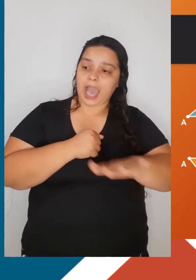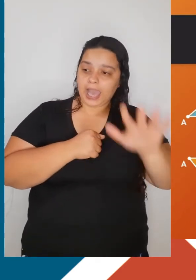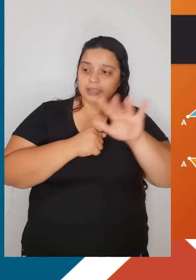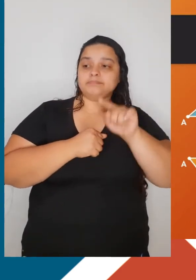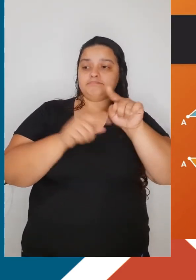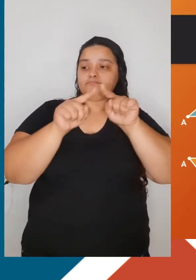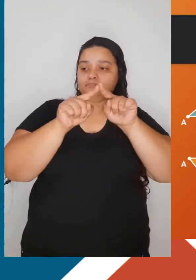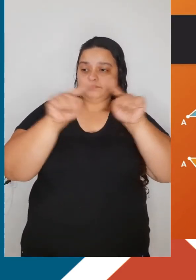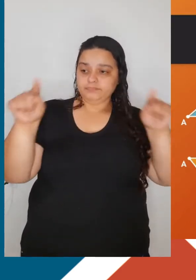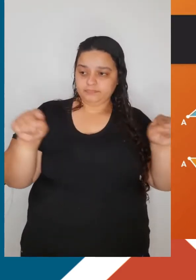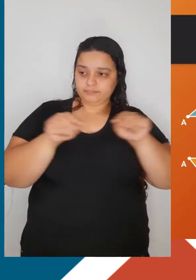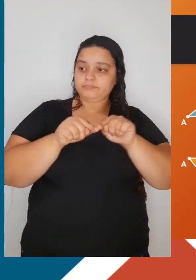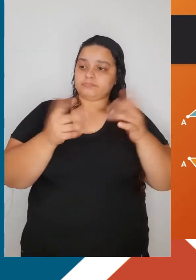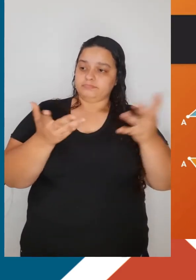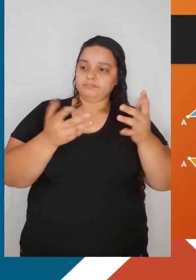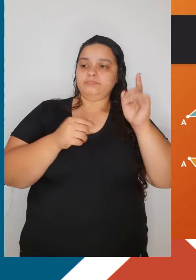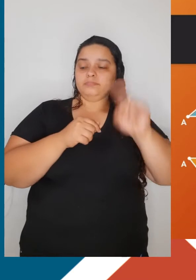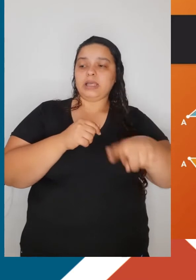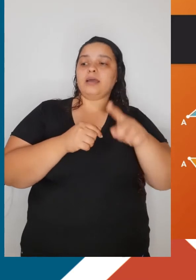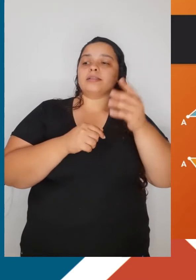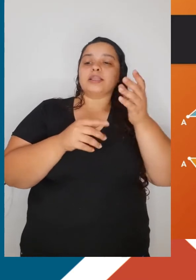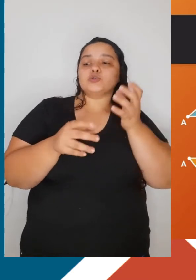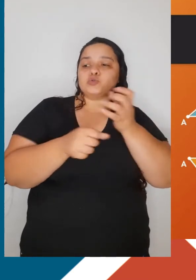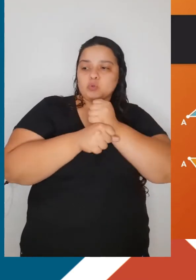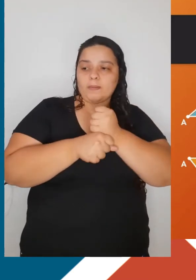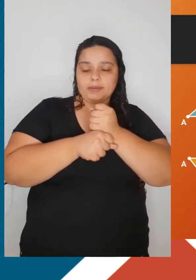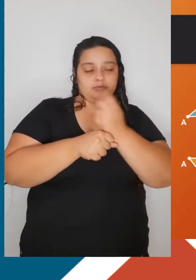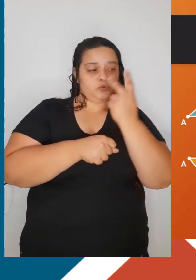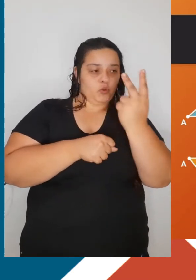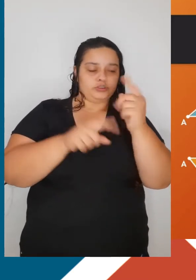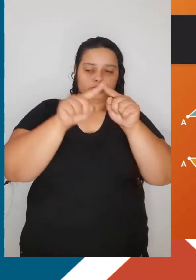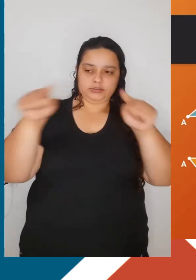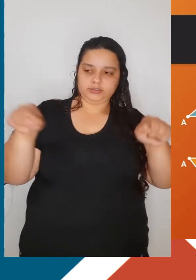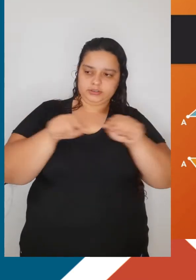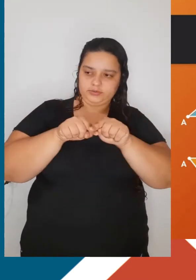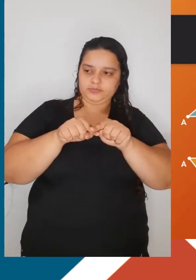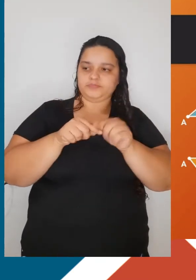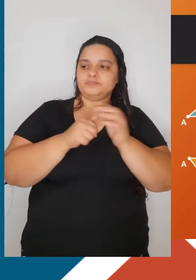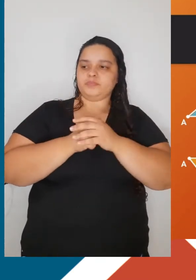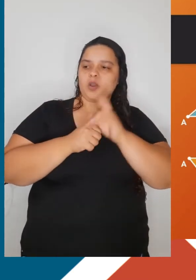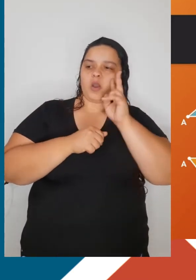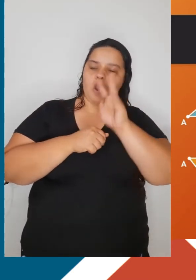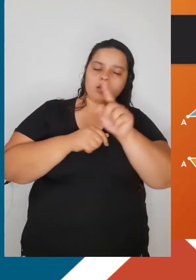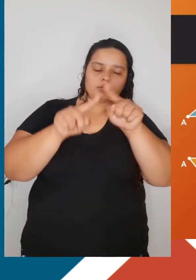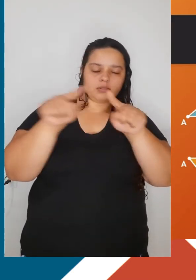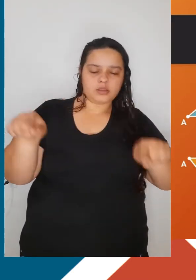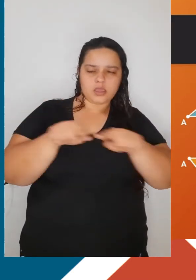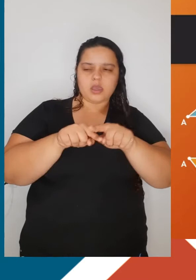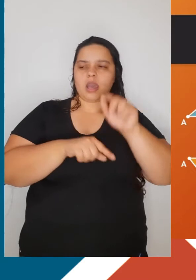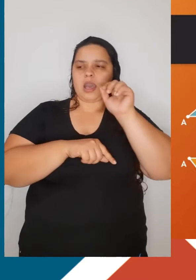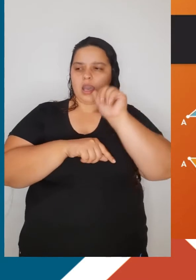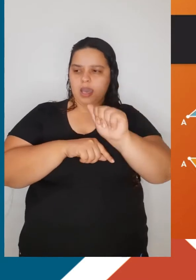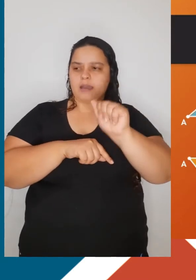área de nosso quadrilátero ABCD agora será dada pela soma da área dos dois triângulos. Olhando para o